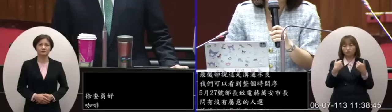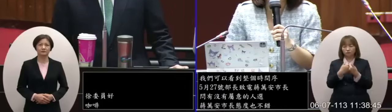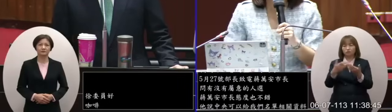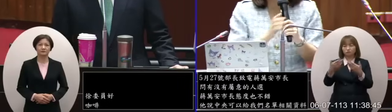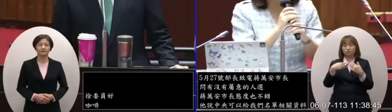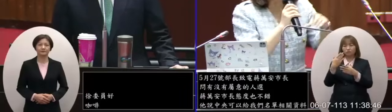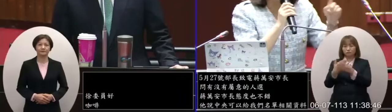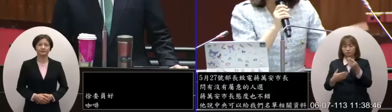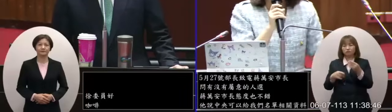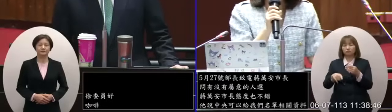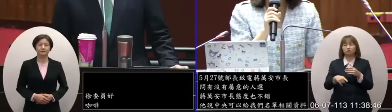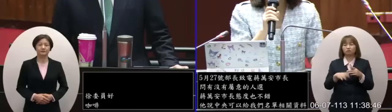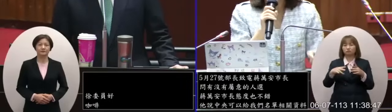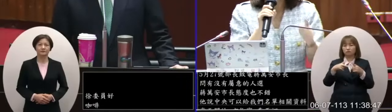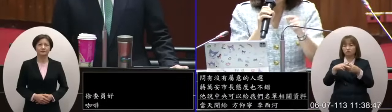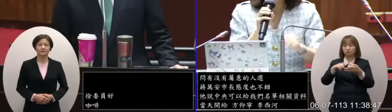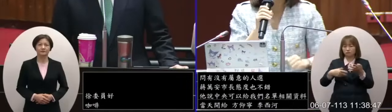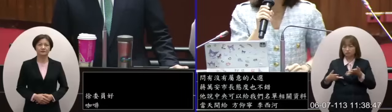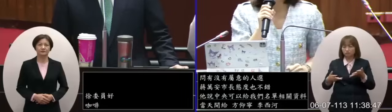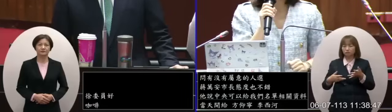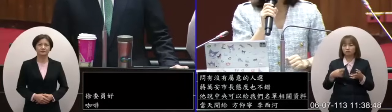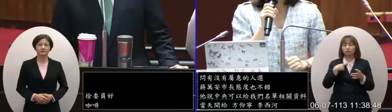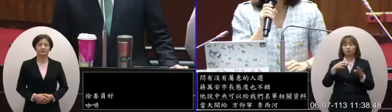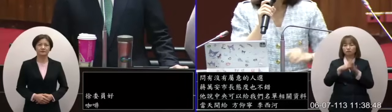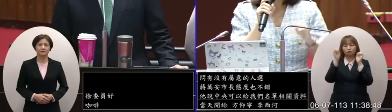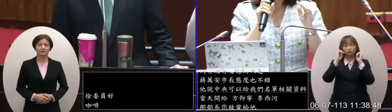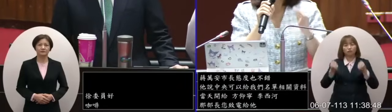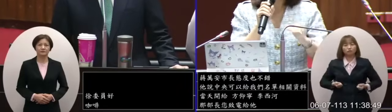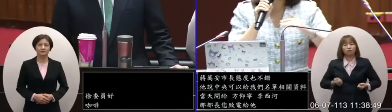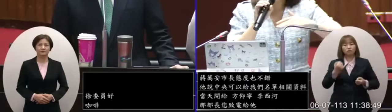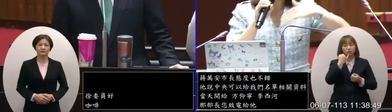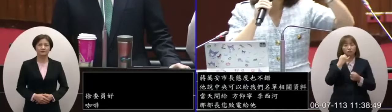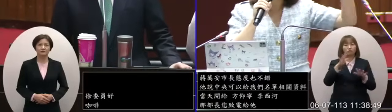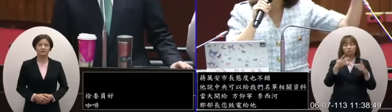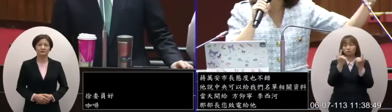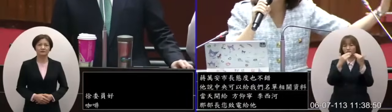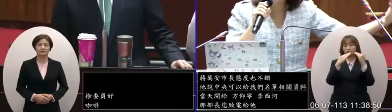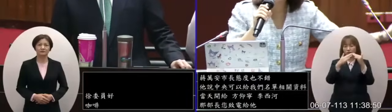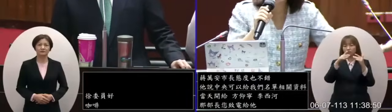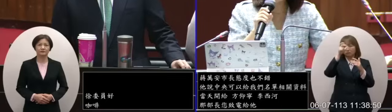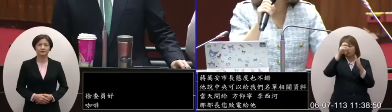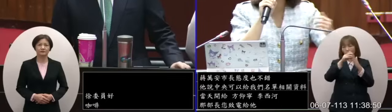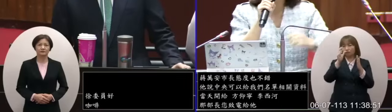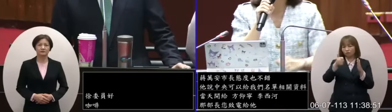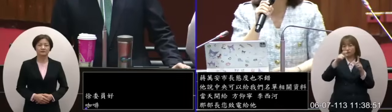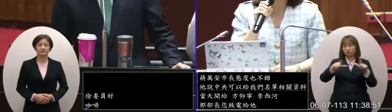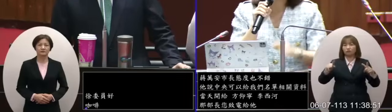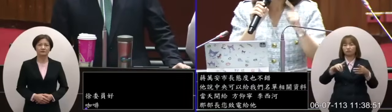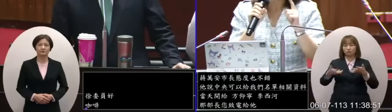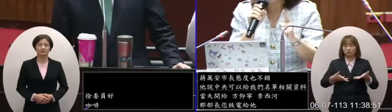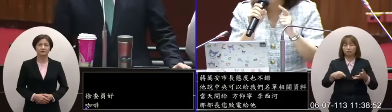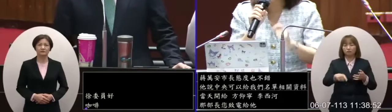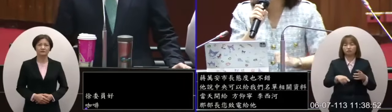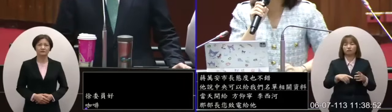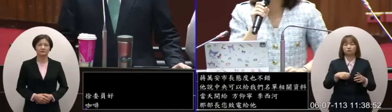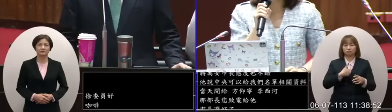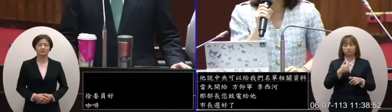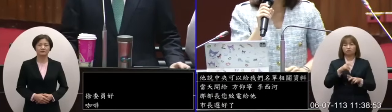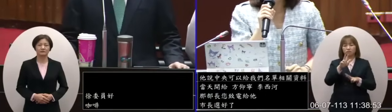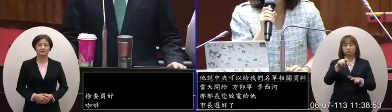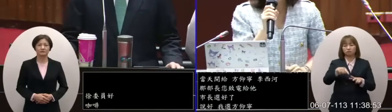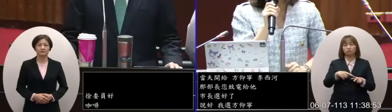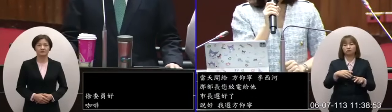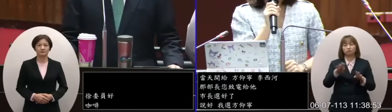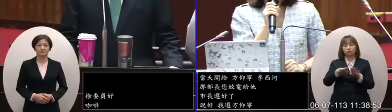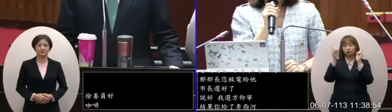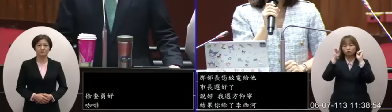给你茶。这么小的事情，我们开得起玩笑。可是呢，台北市警察局这么大的事情，坦白说，我觉得